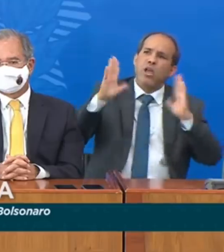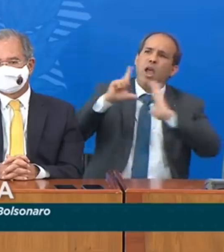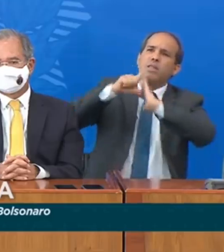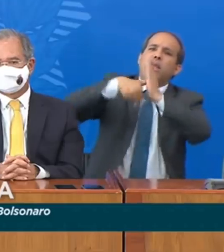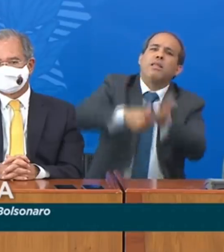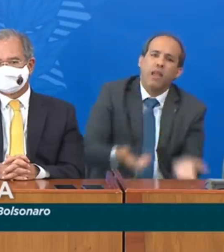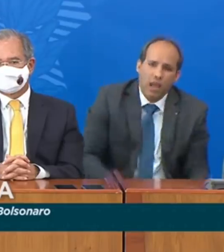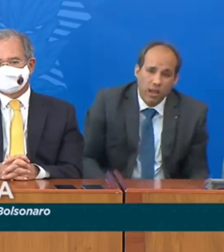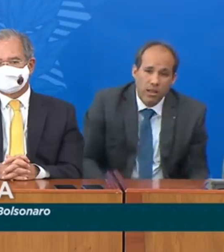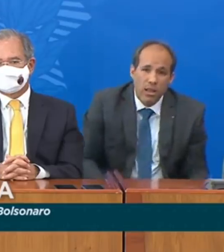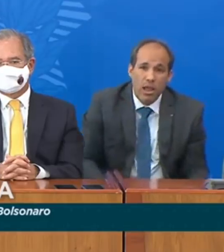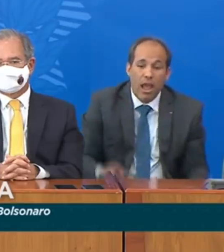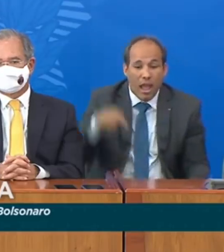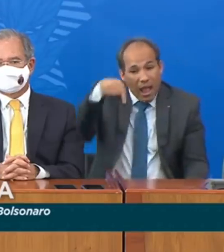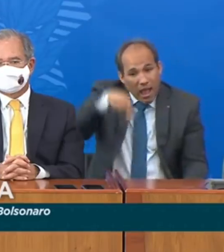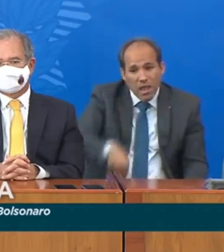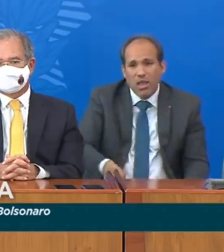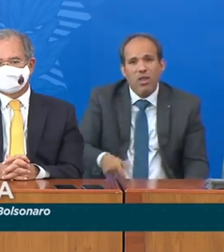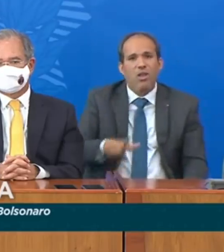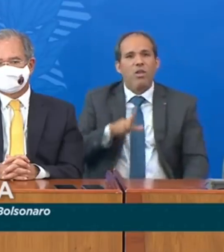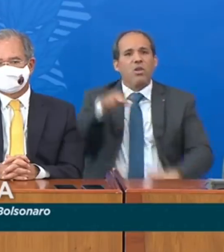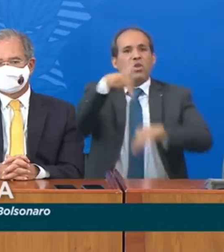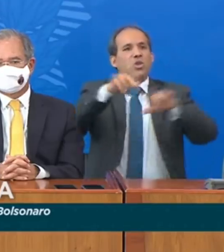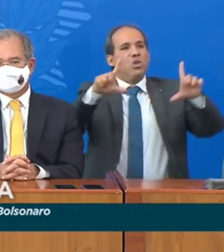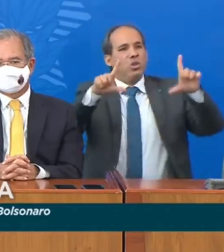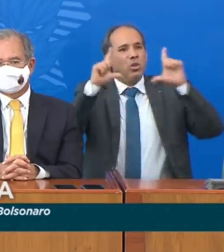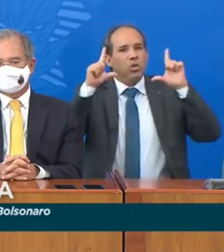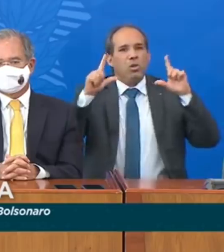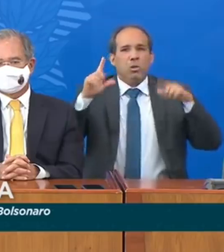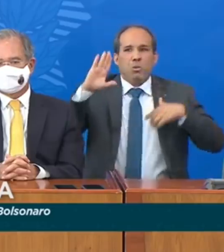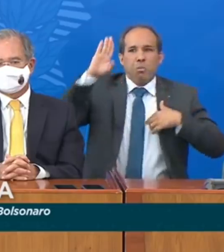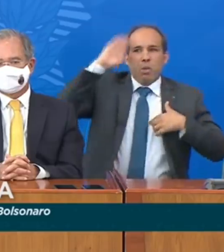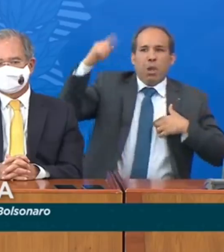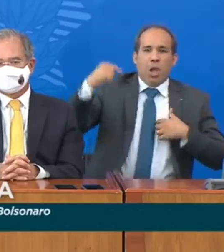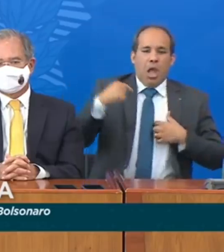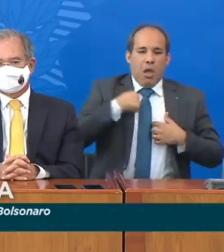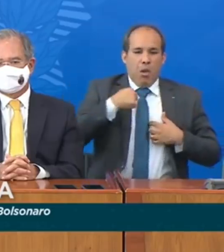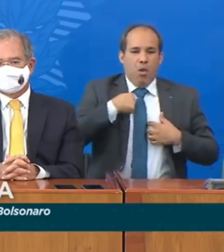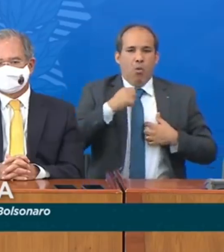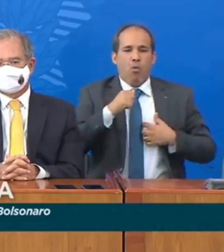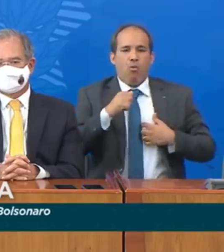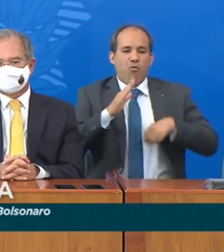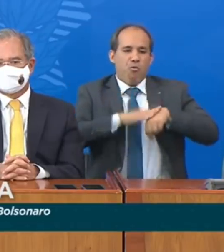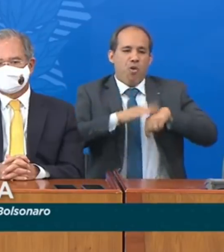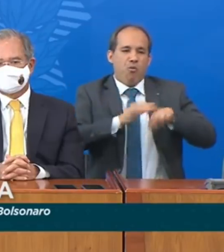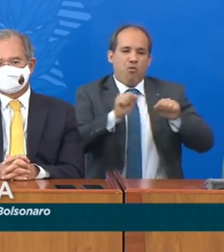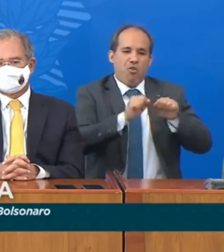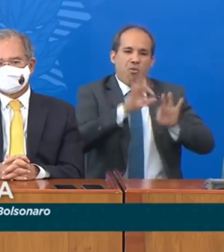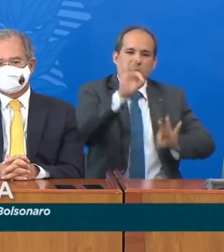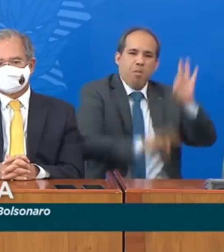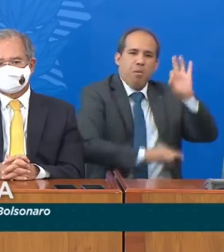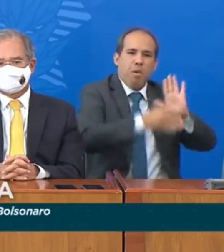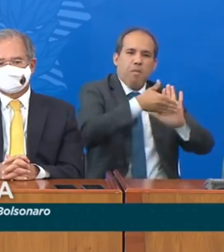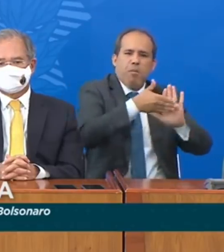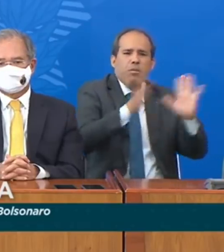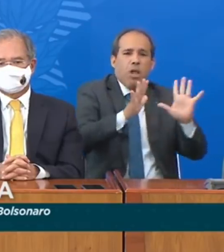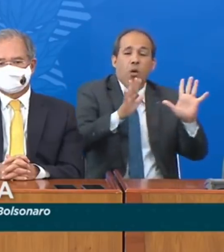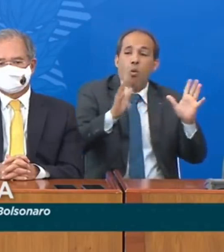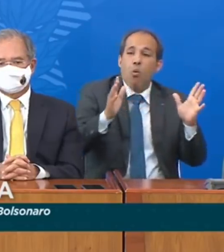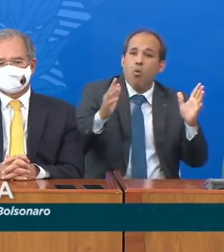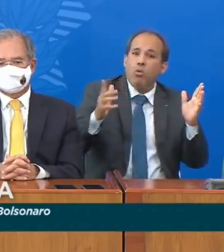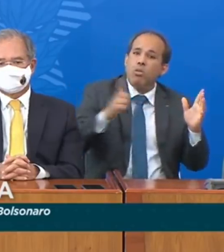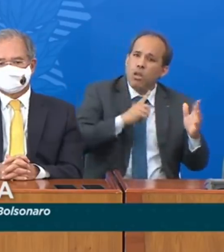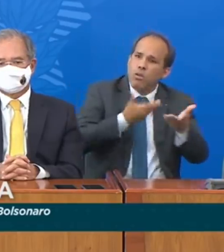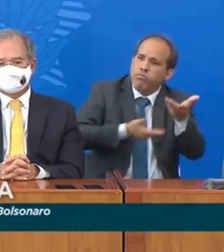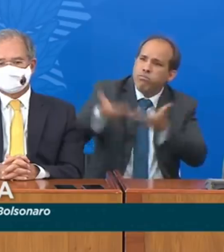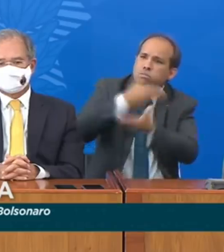existe entre nós protagonismo para sermos o autor desta ou daquela proposta. Nós gostaríamos, sim,